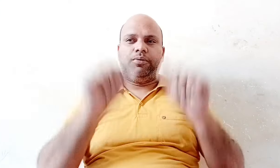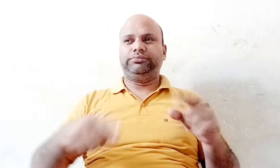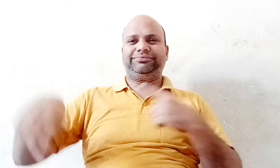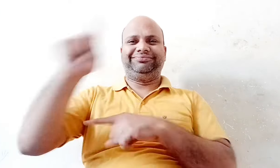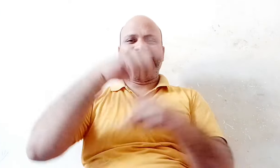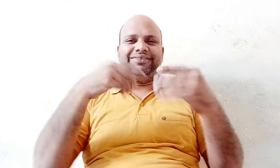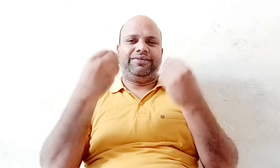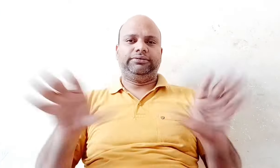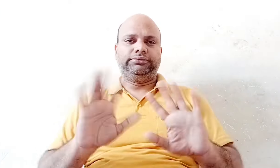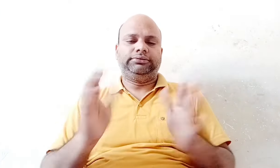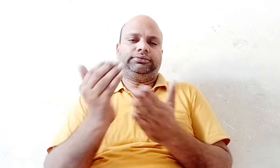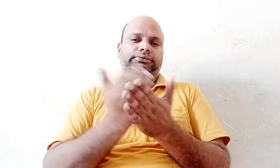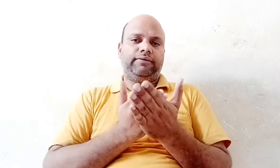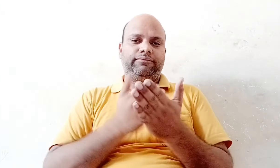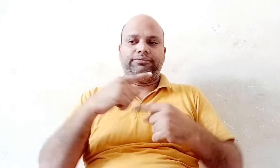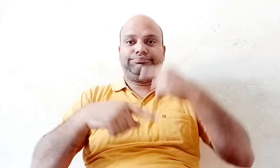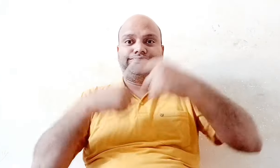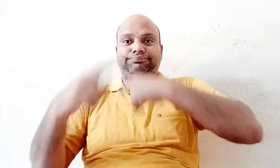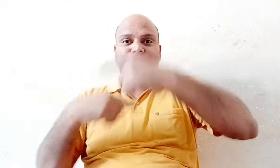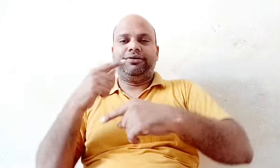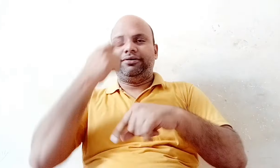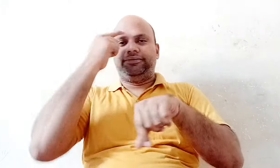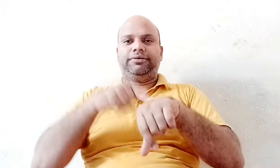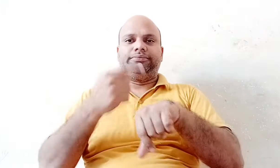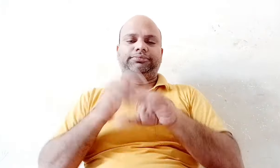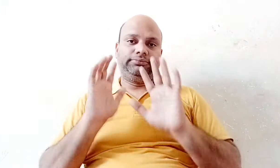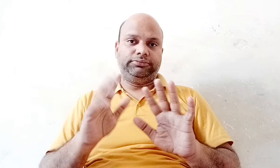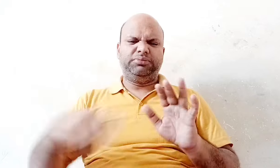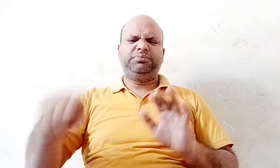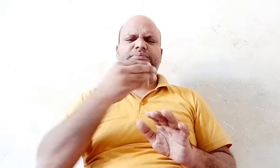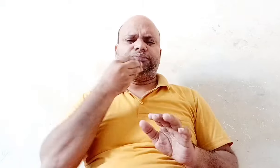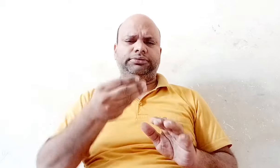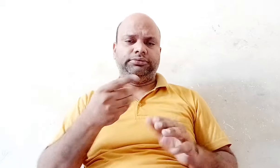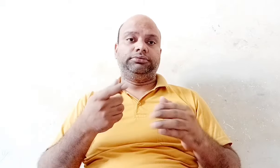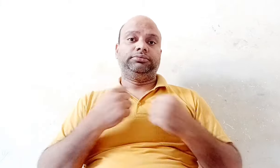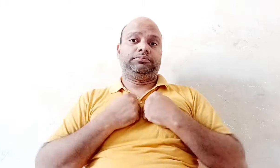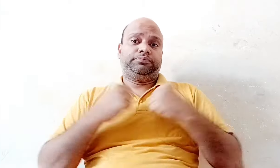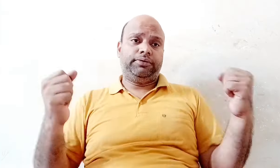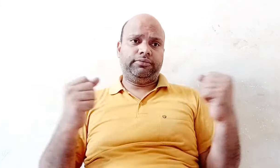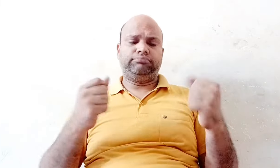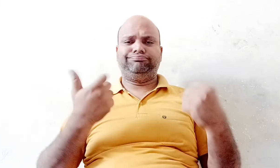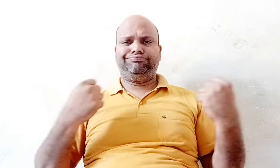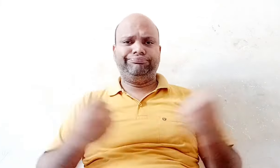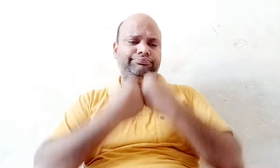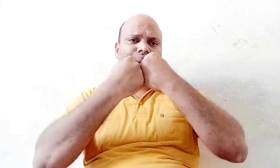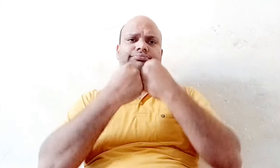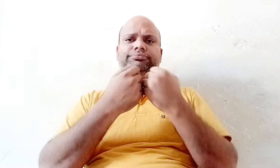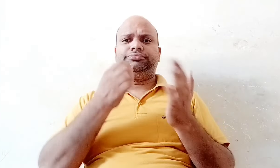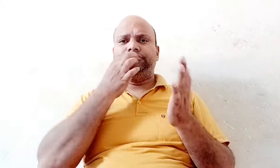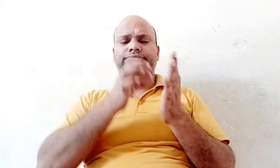anekvara anya pradhikarta adhikari, athava. 11. Sanvedika, pradhikarta sanstha ki madhyama she niyojita hon